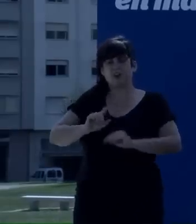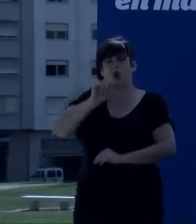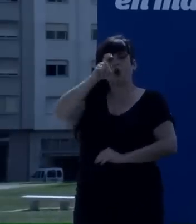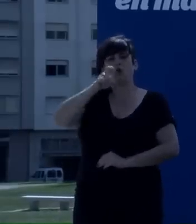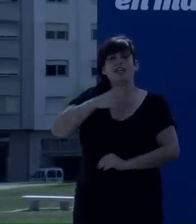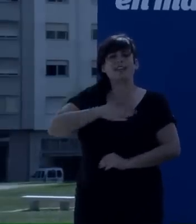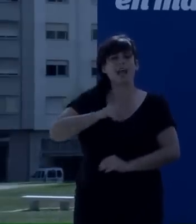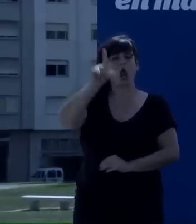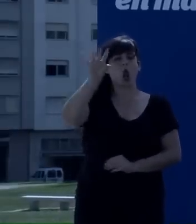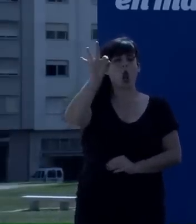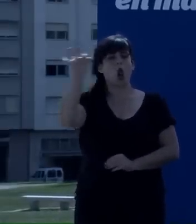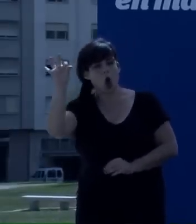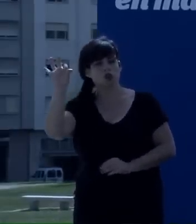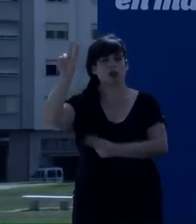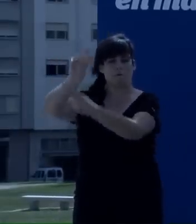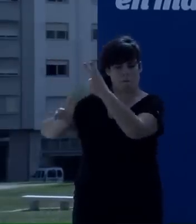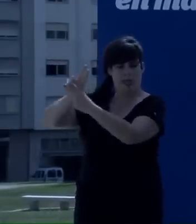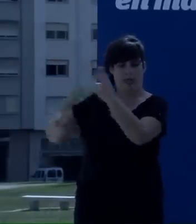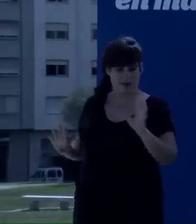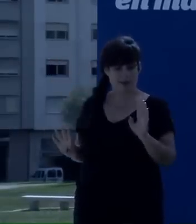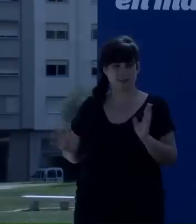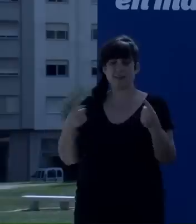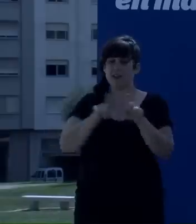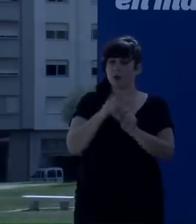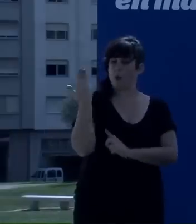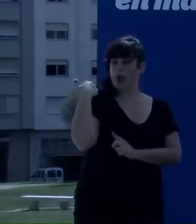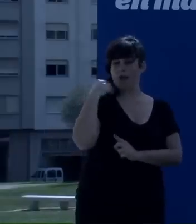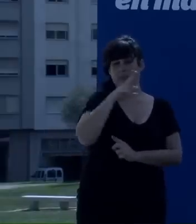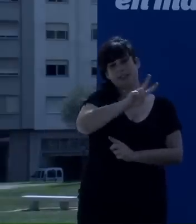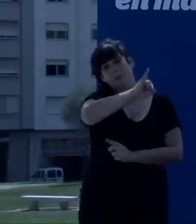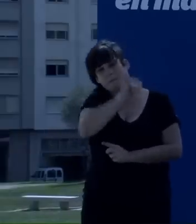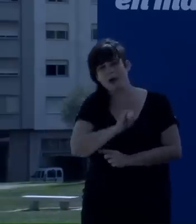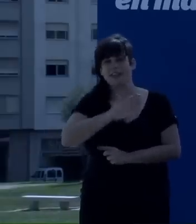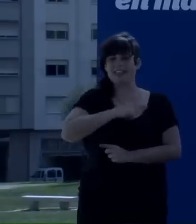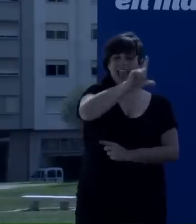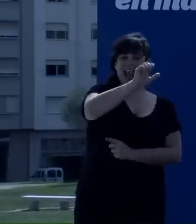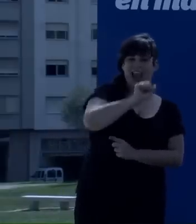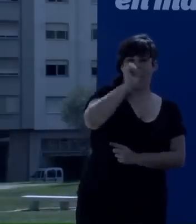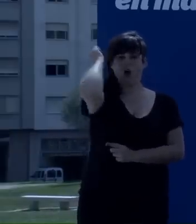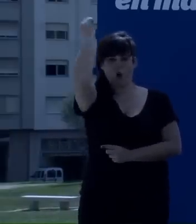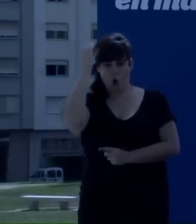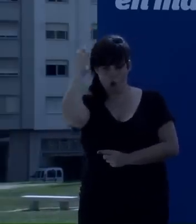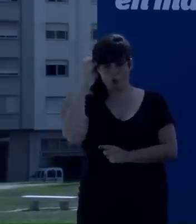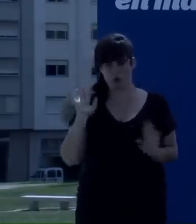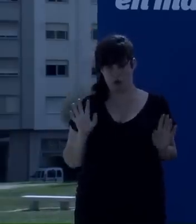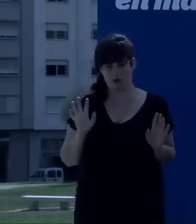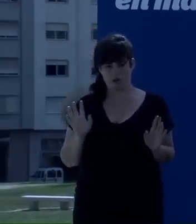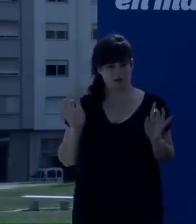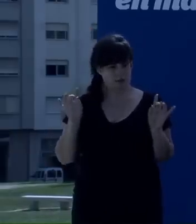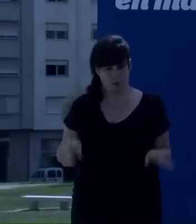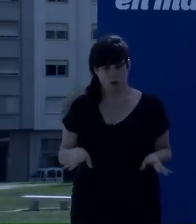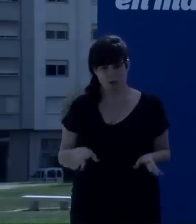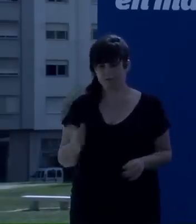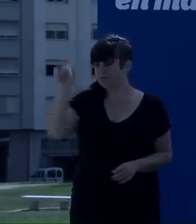los Peares. Como Paco Vázquez e Vasco Vázquez de La Coruña. É unha persona absolutamente